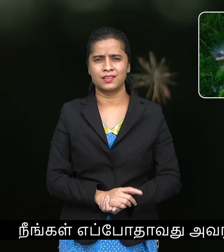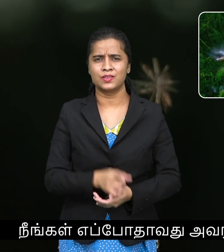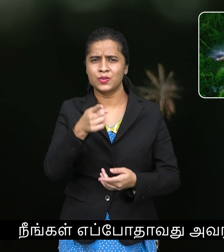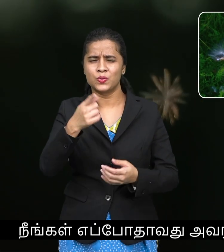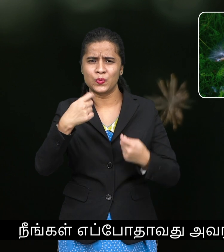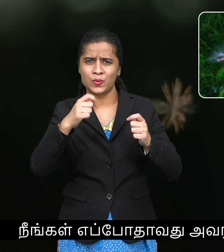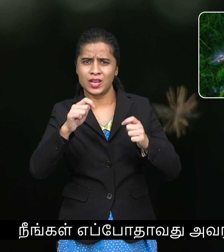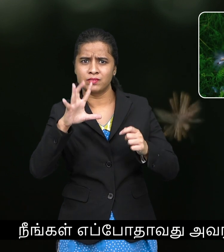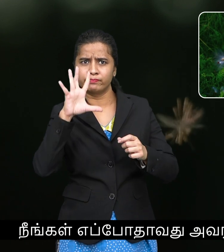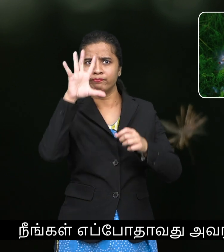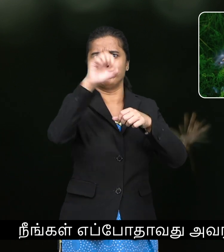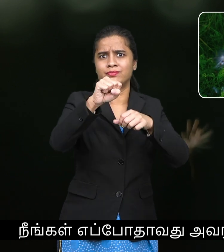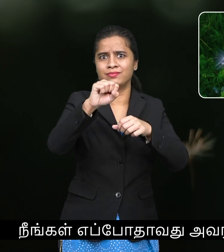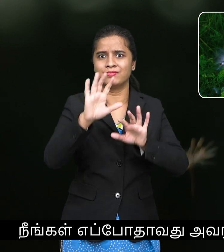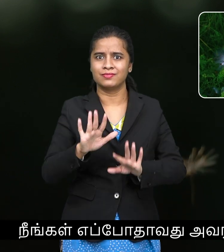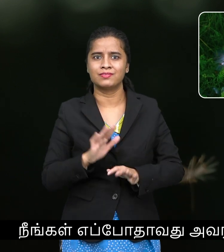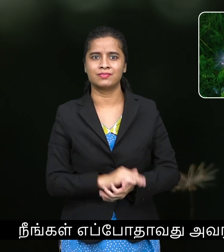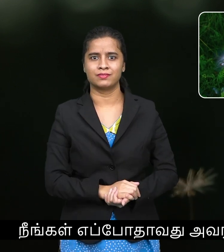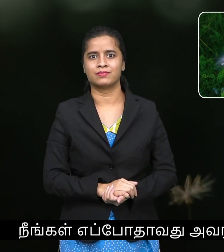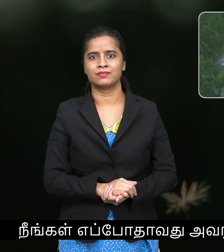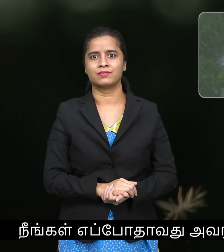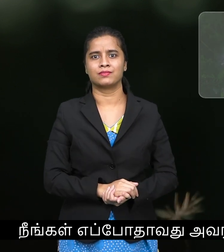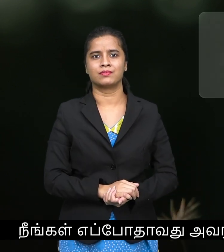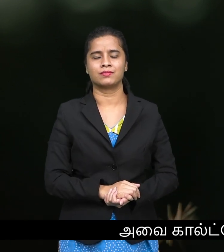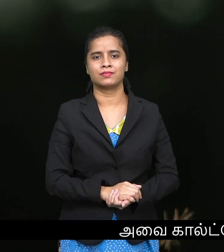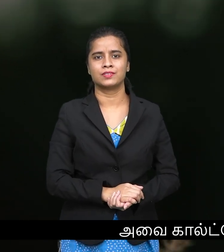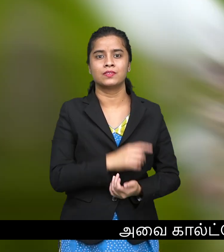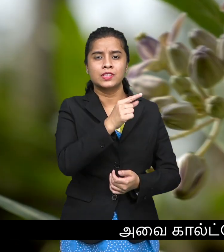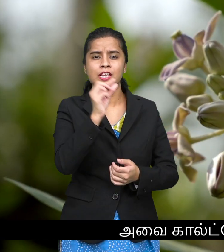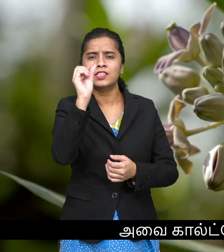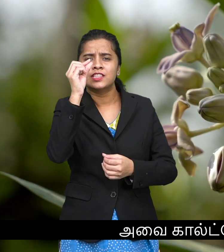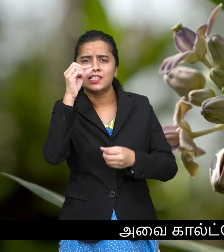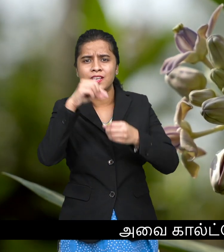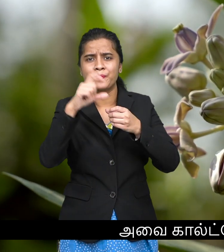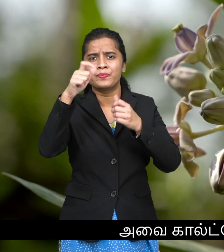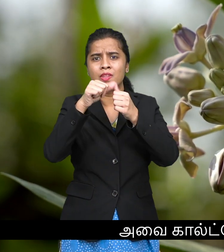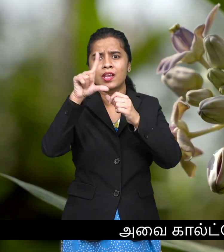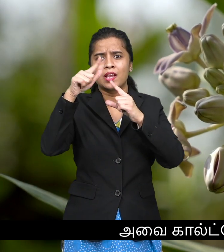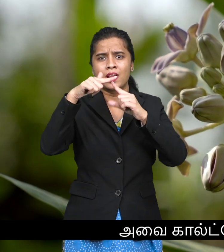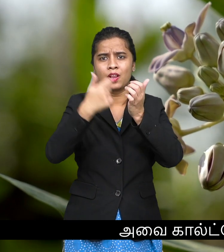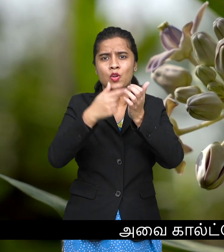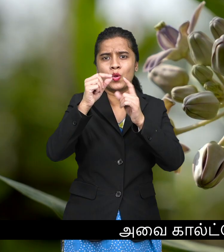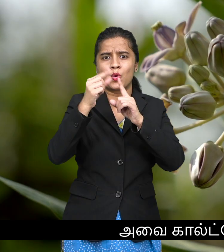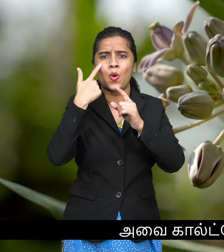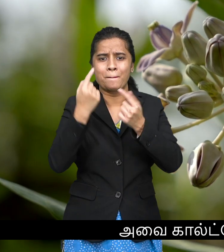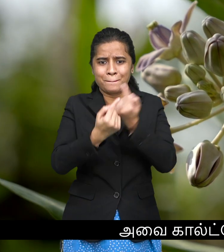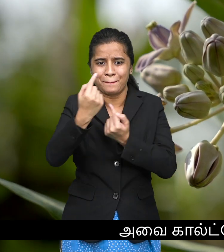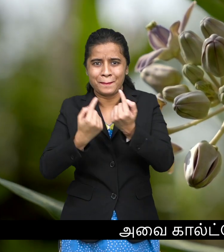நீங்கள் எப்போதாவது அவைகளை பிடிக்க முயற்சித்தீர்களா? அவை கால்ட்ரோபெசின் விதைகள்.